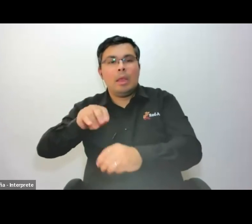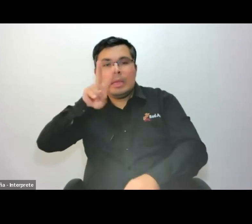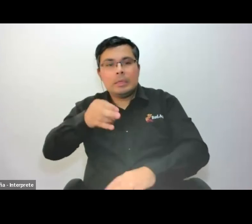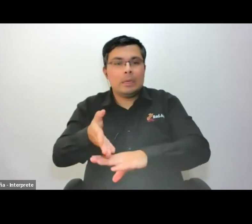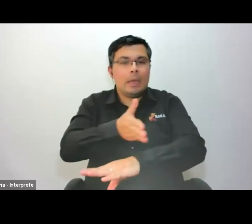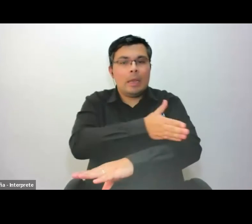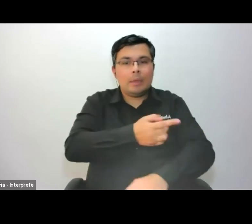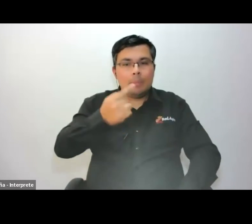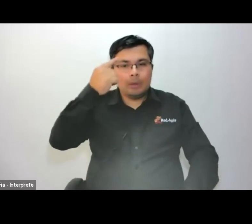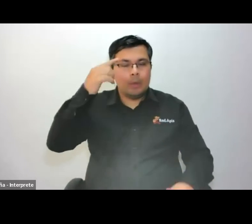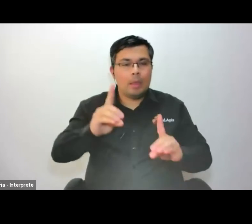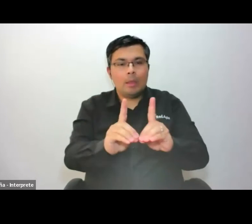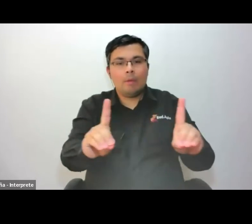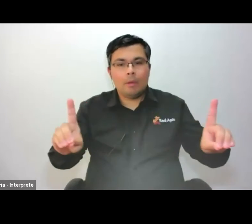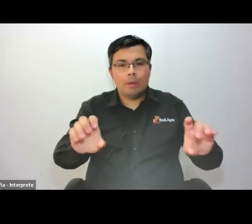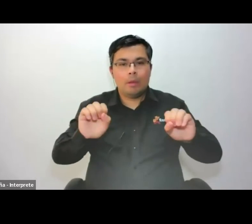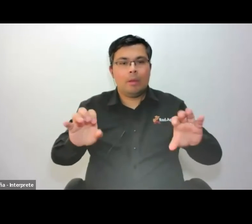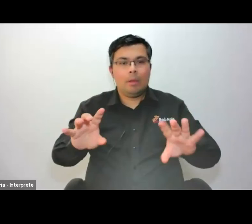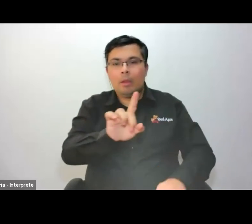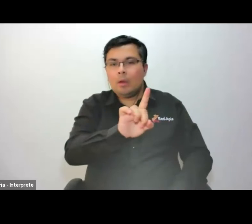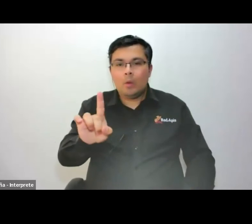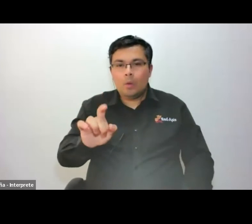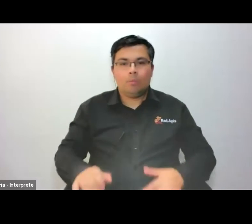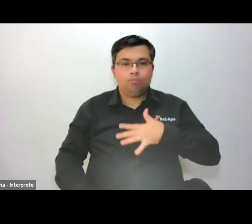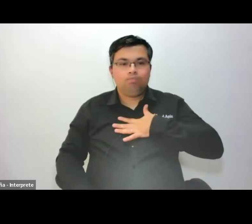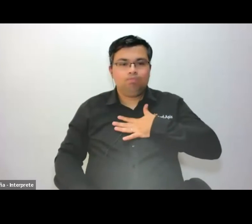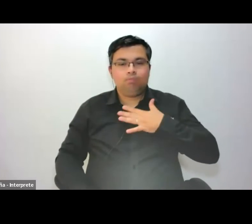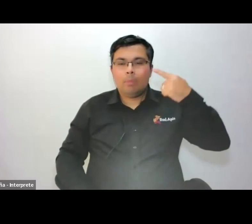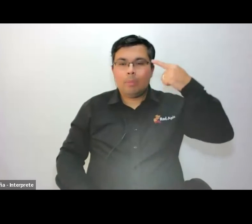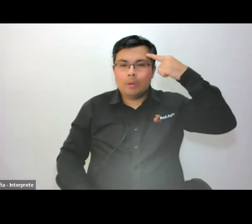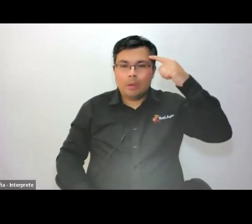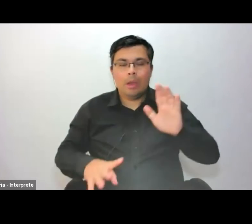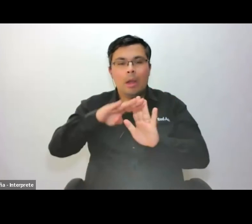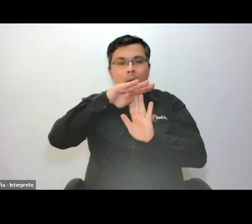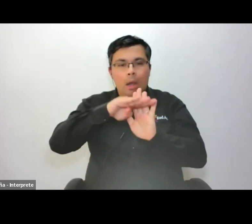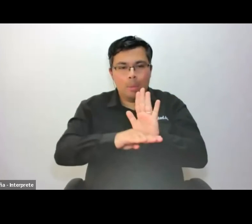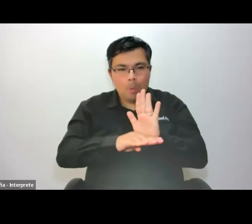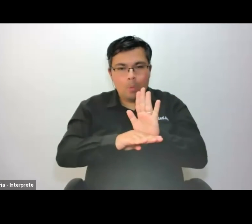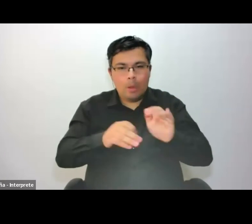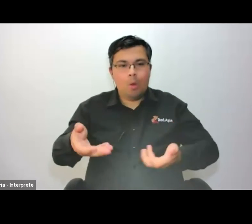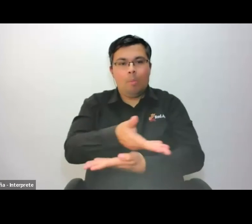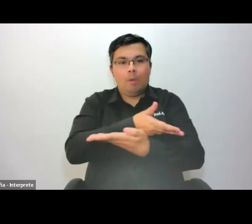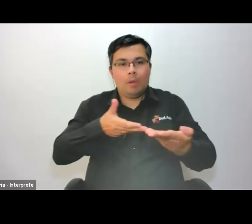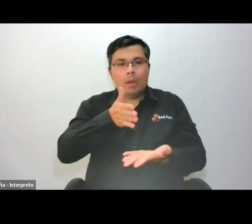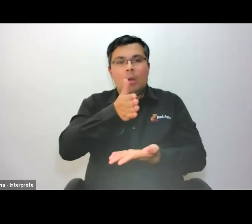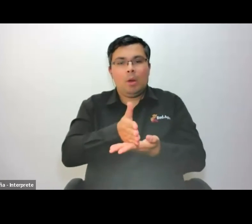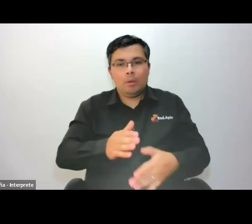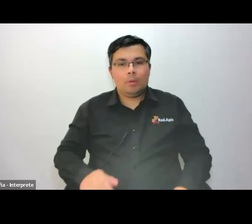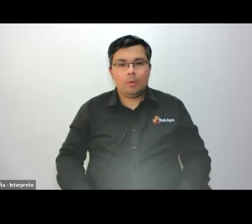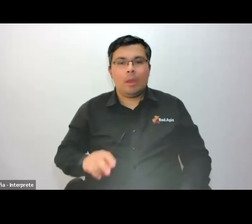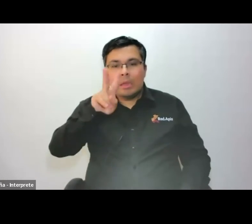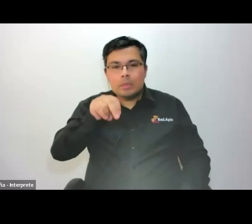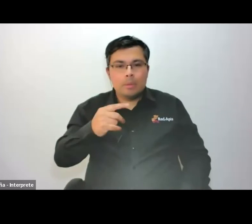enseñanza, sin considerar resignificación de las pautas de convivencia escolar o de los protocolos de convivencia escolar, sin considerar